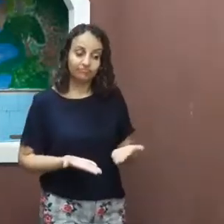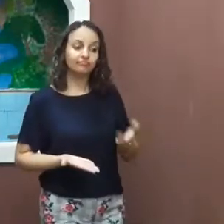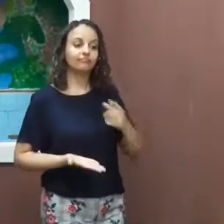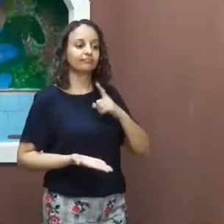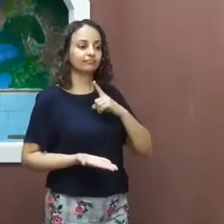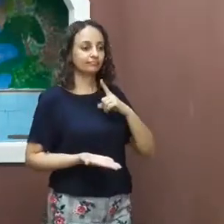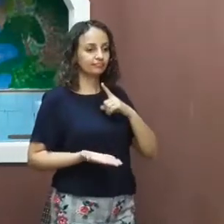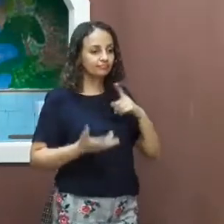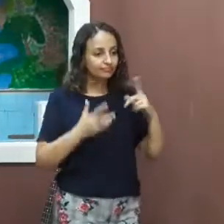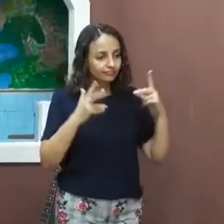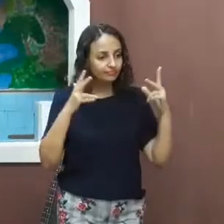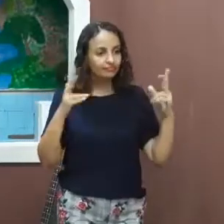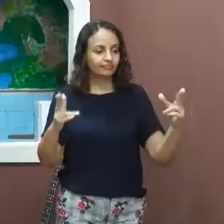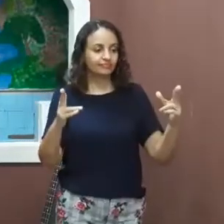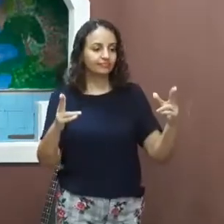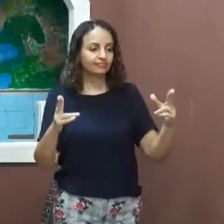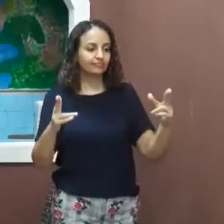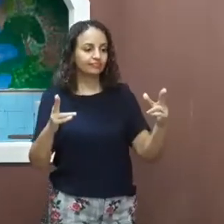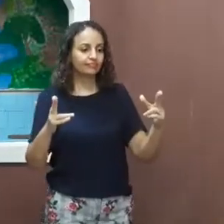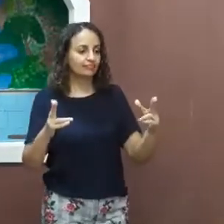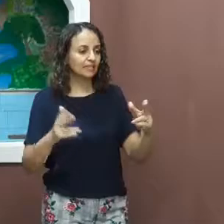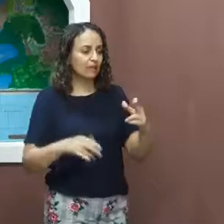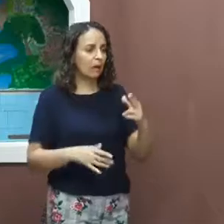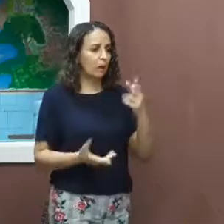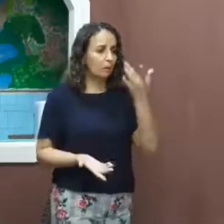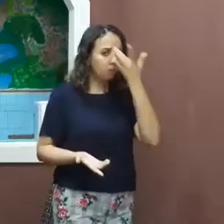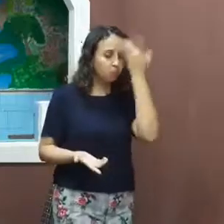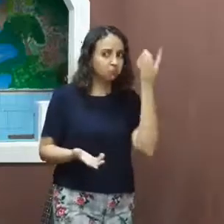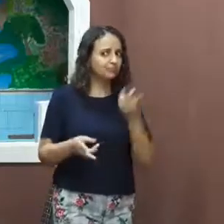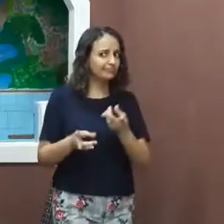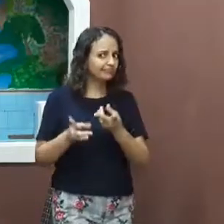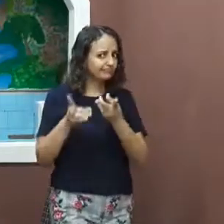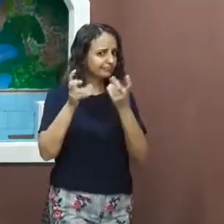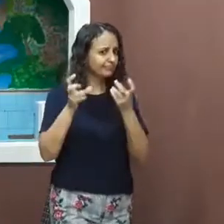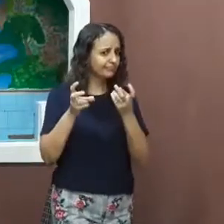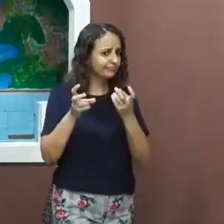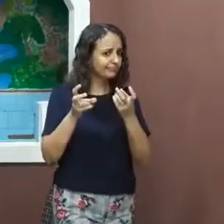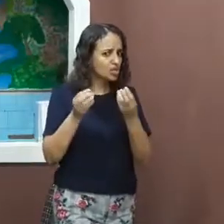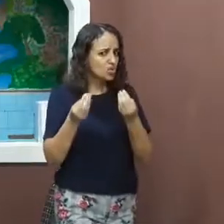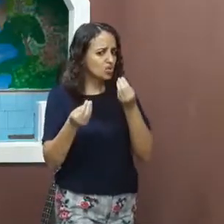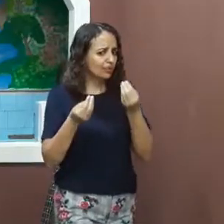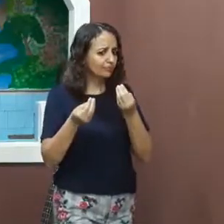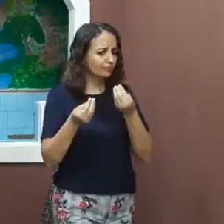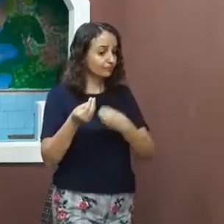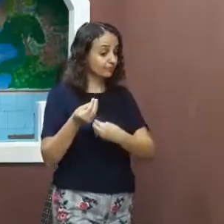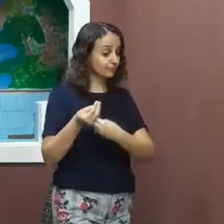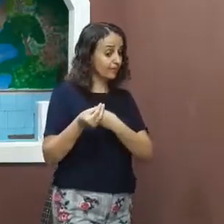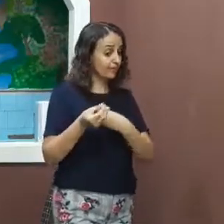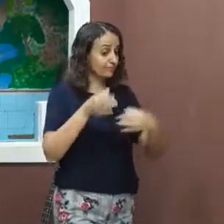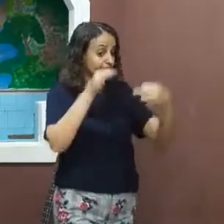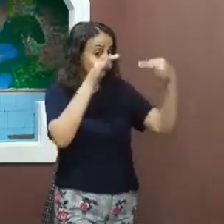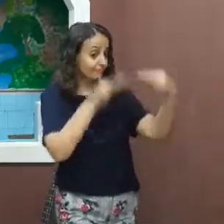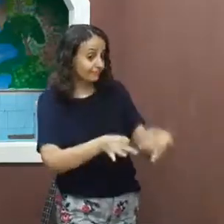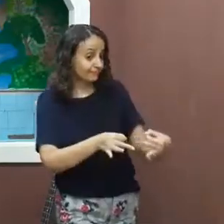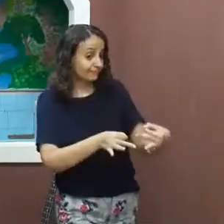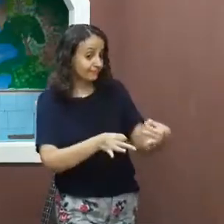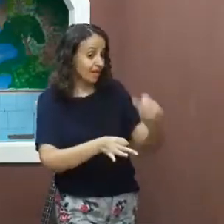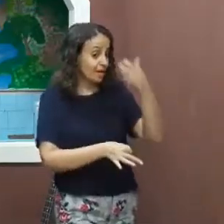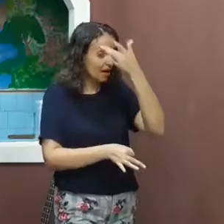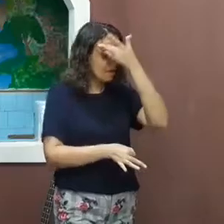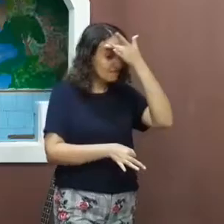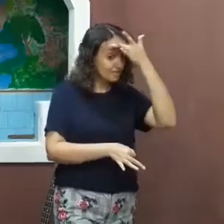pessoas não têm se apercebido de viver a vida correta. As pessoas querem o lucro.